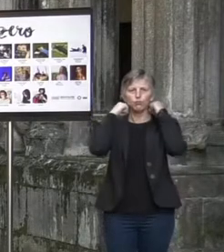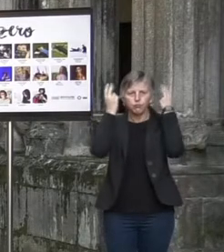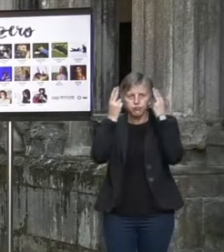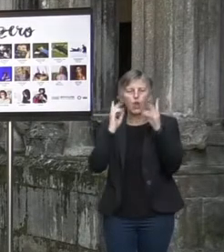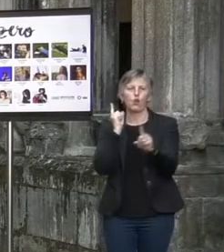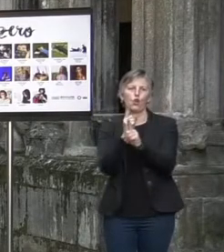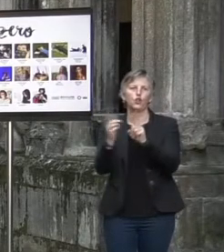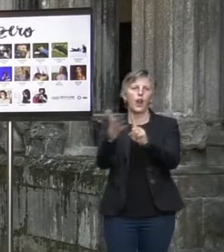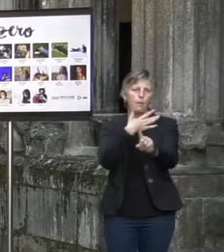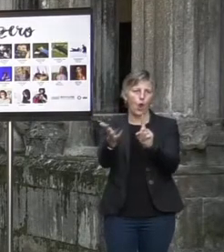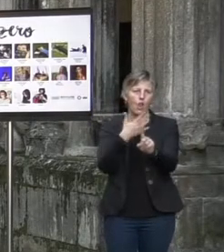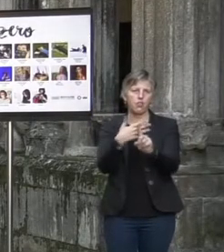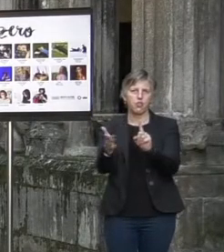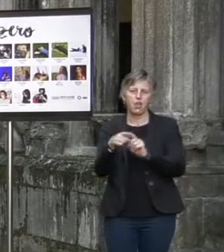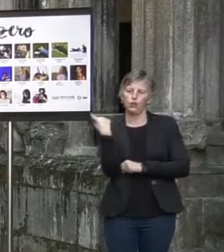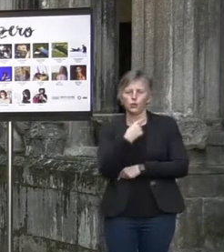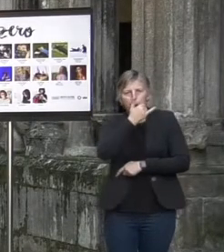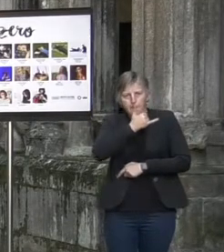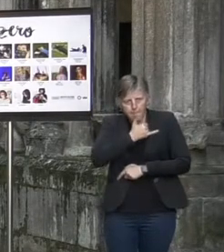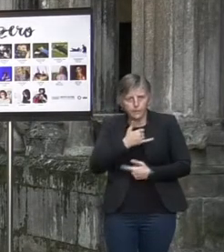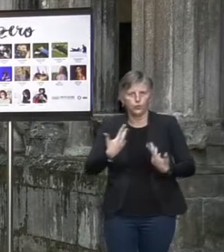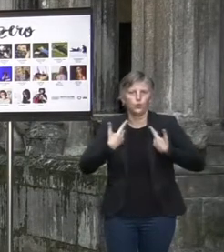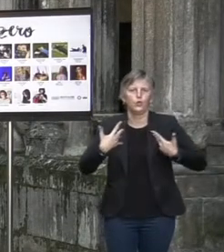as violencias que padecemos.